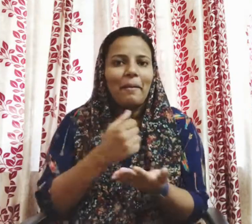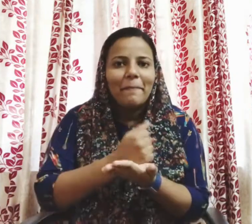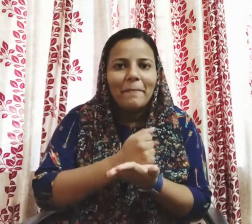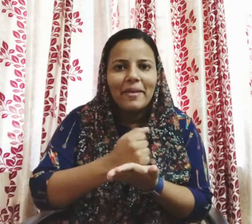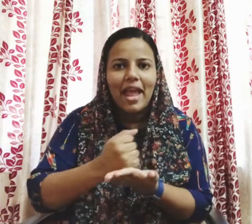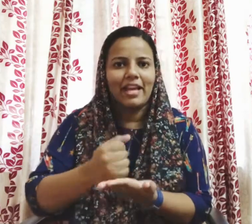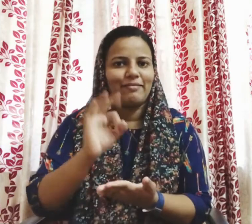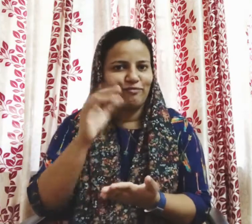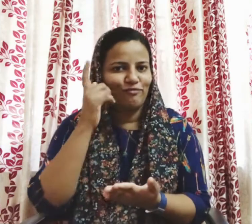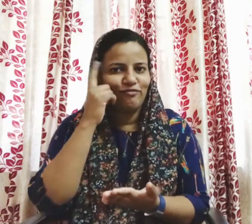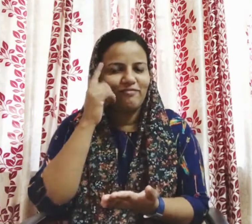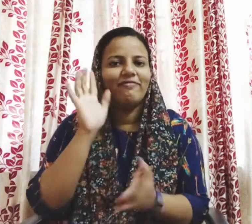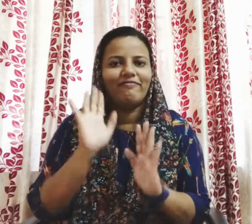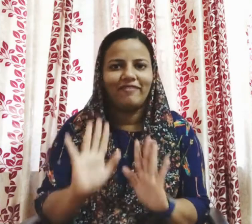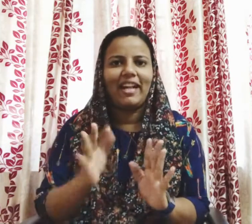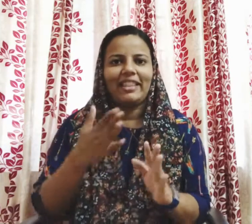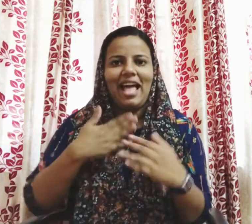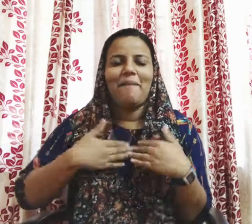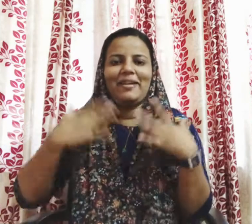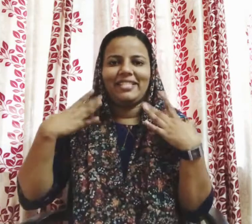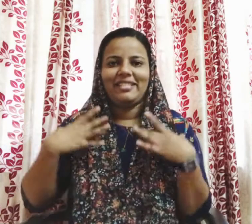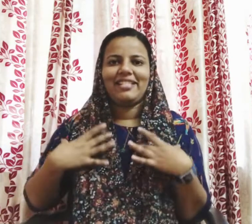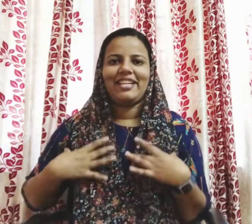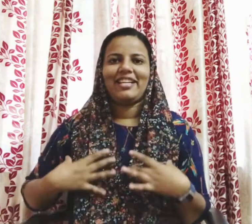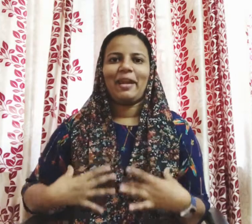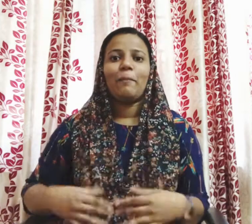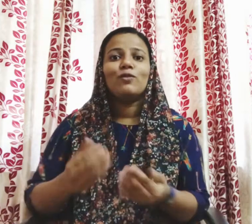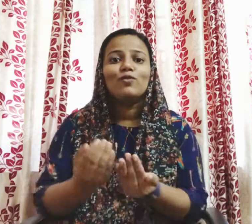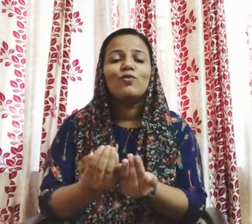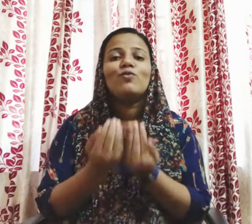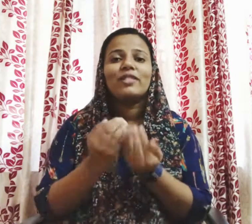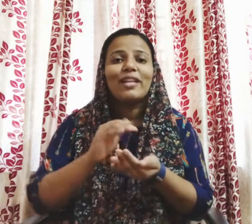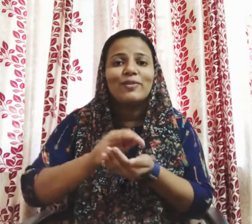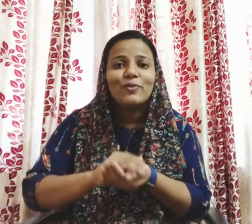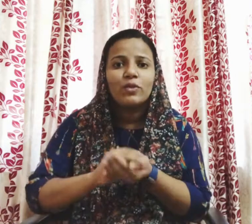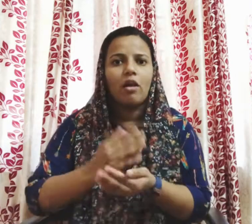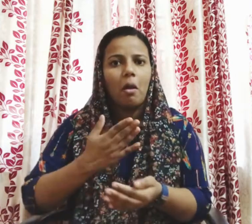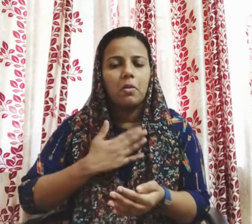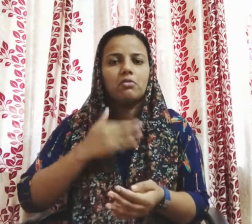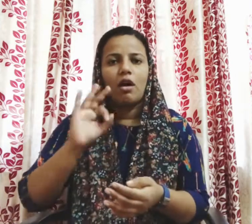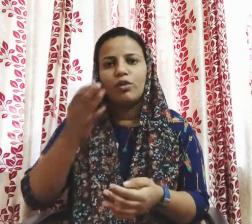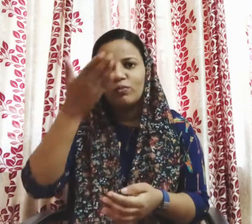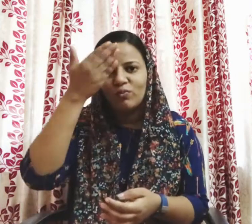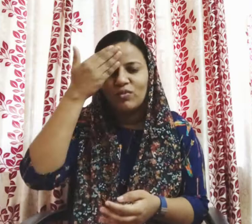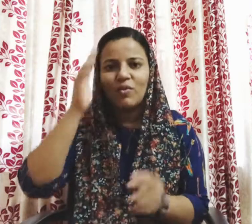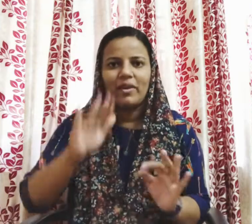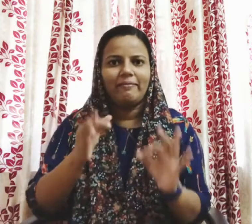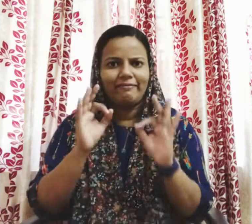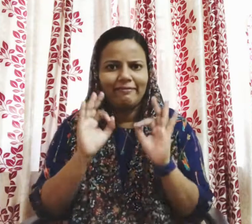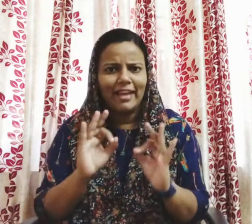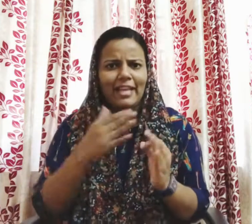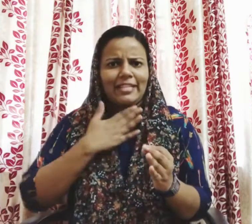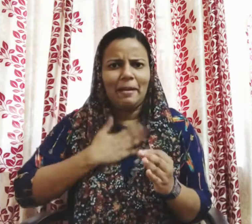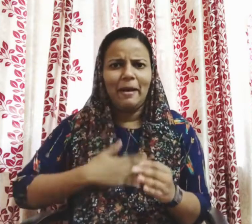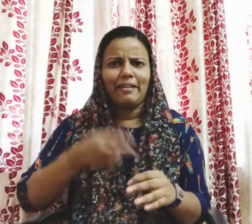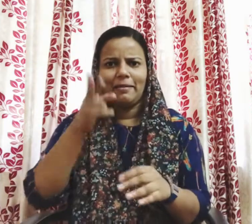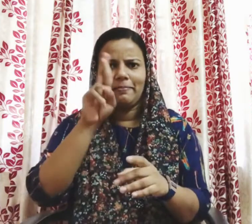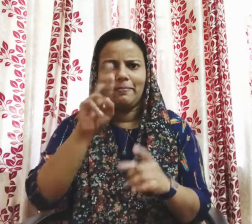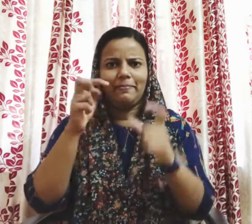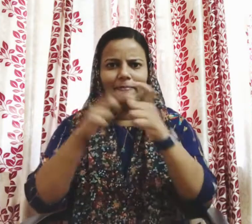നമ്മളെ പ്രാക്ടിക്കലായിട്ട് മനസ്സിലാക്കി തരുന്ന കാര്യം, നിങ്ങളുടെ ശരീരം സൂക്ഷിക്കുന്നതിന് നിങ്ങൾക്ക് ഉത്തരവാദിത്തമുണ്ട്. വേണ്ടുന്ന സ്വസ്ഥത,